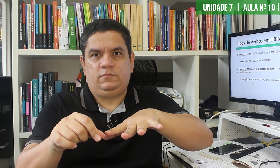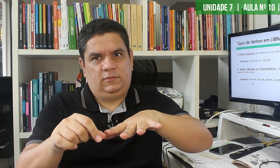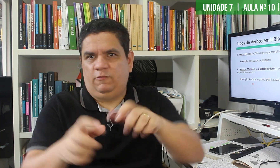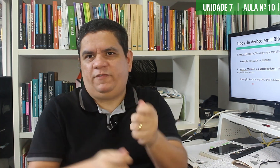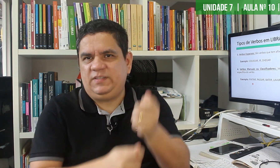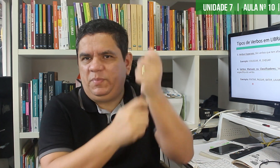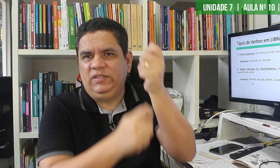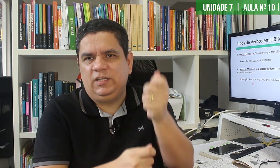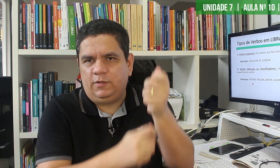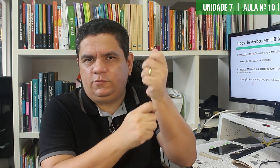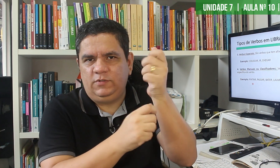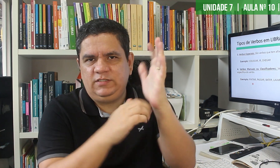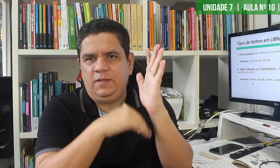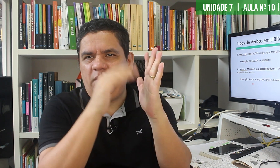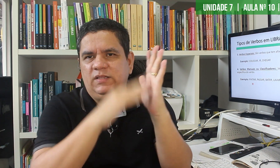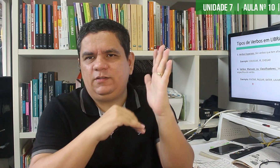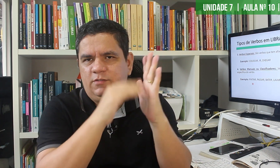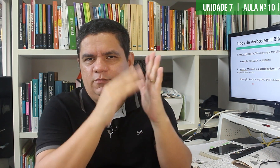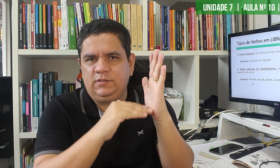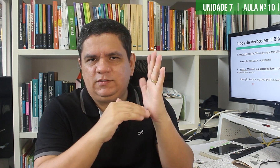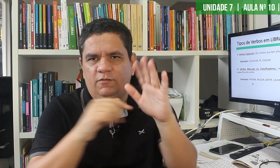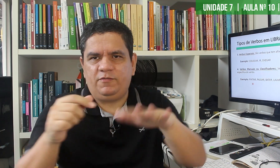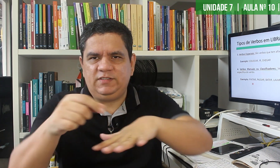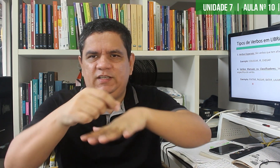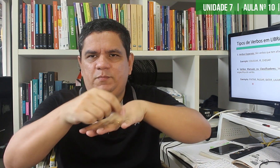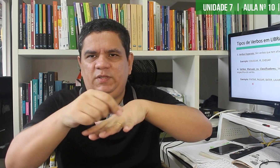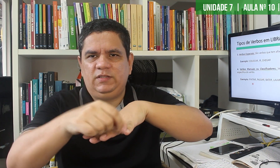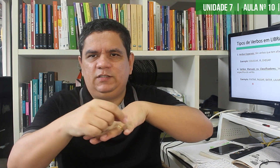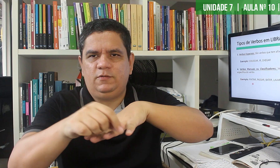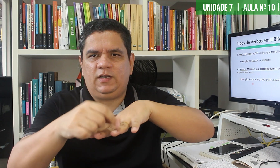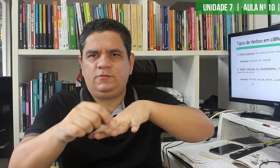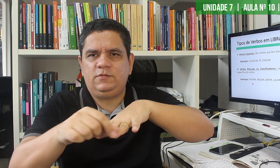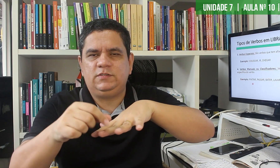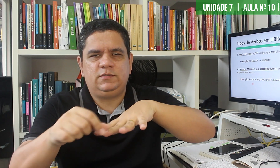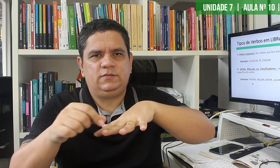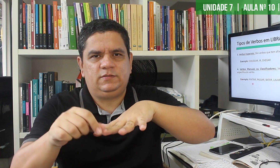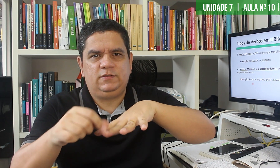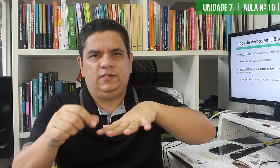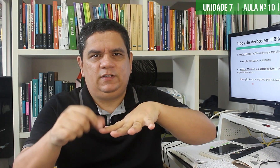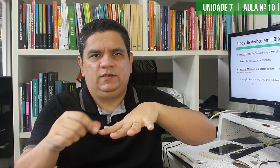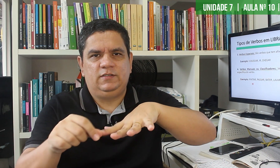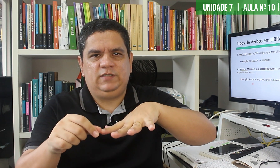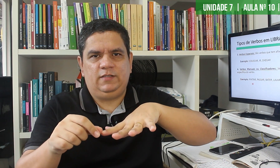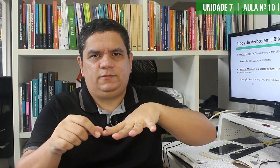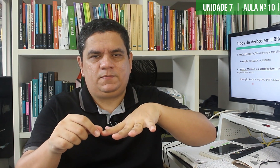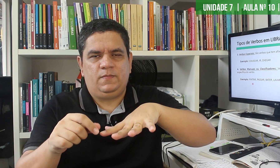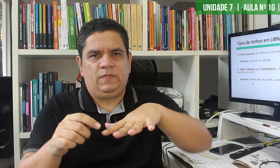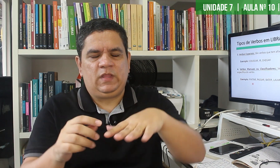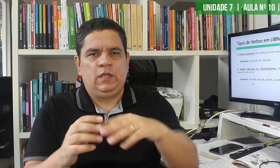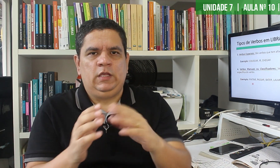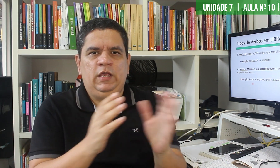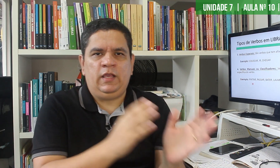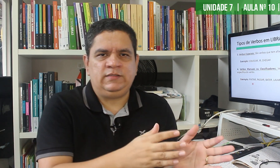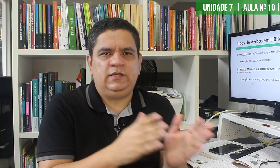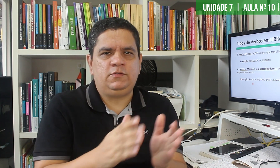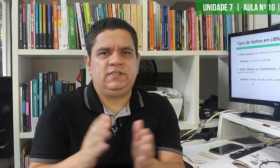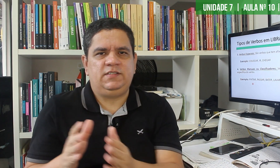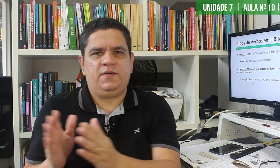Eu não vou fazer pintando as unhas, nem pintando as unhas. Eu vou fazer pintando as unhas. Certo? E assim